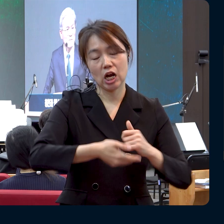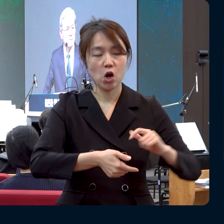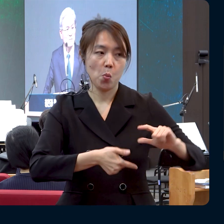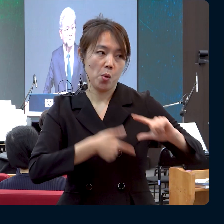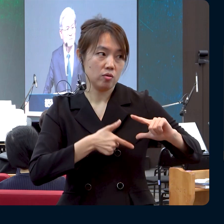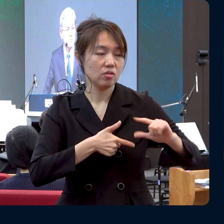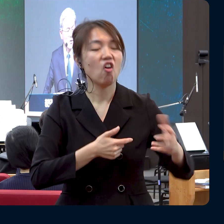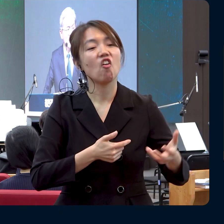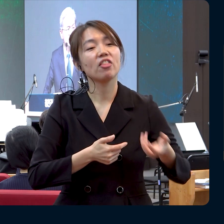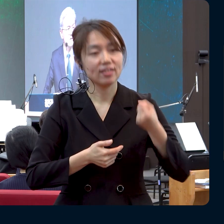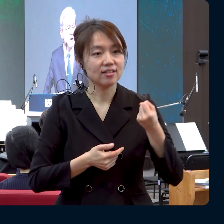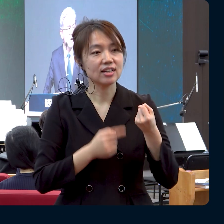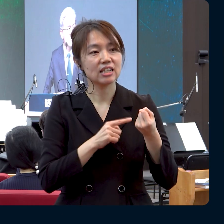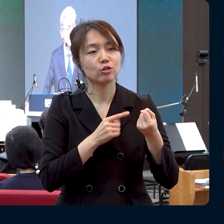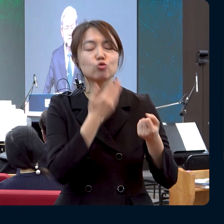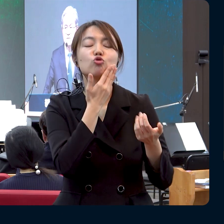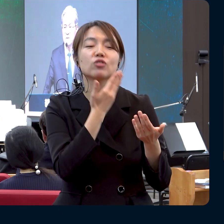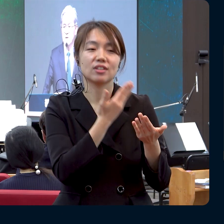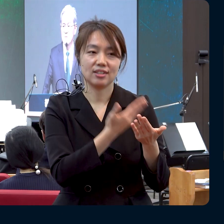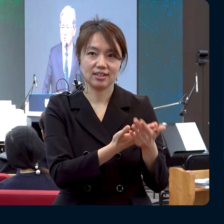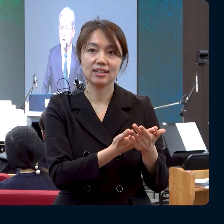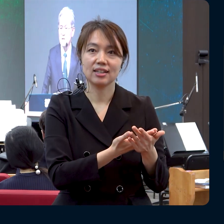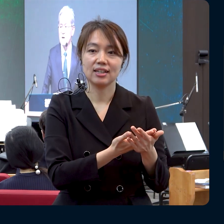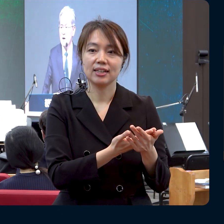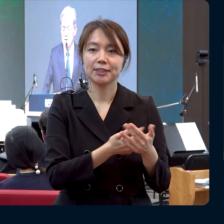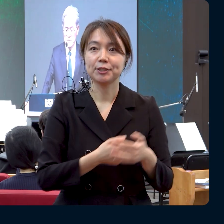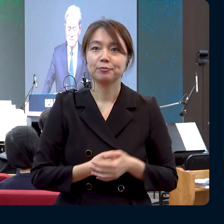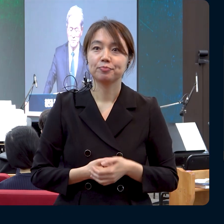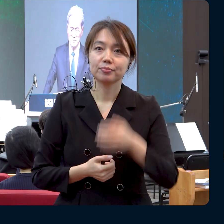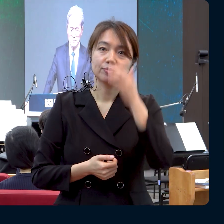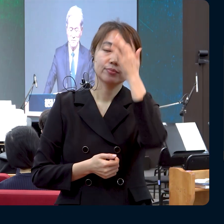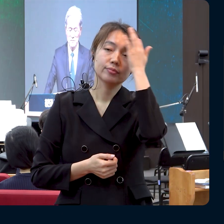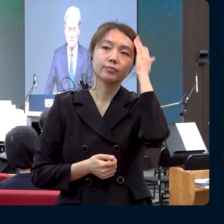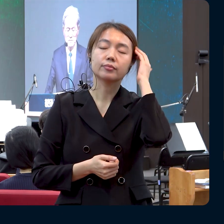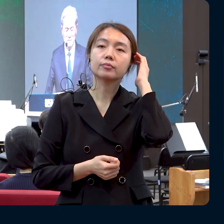거예요. Praise and honor. Praise and honor.